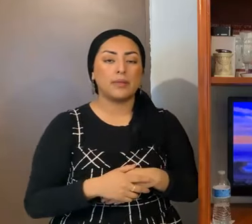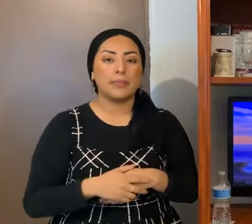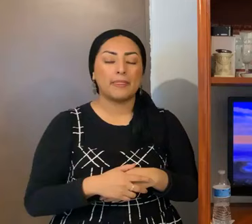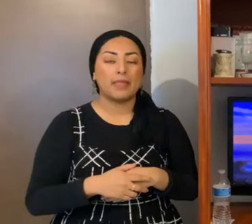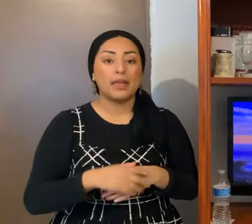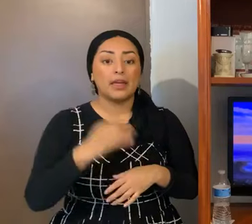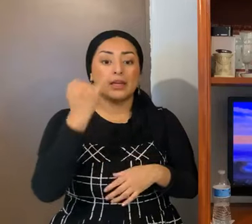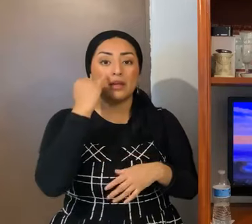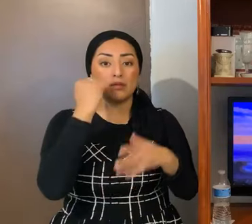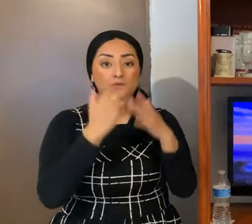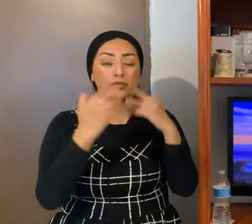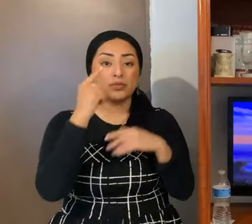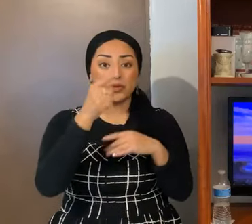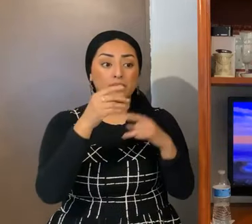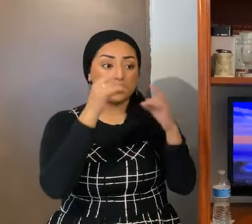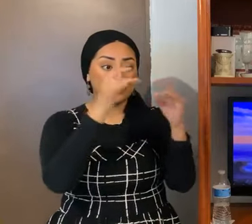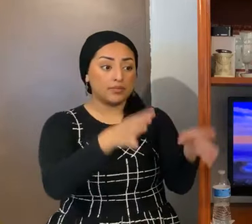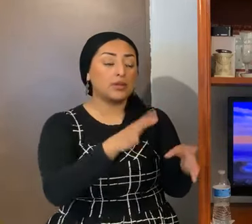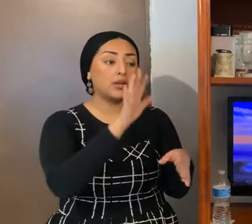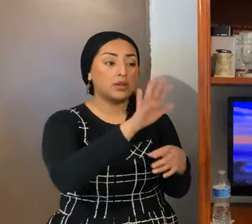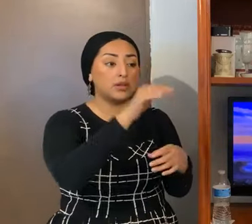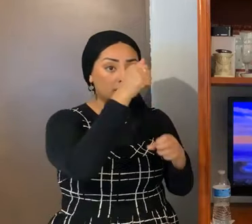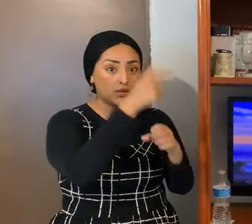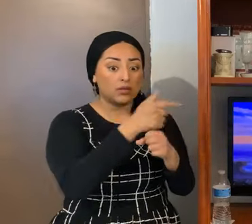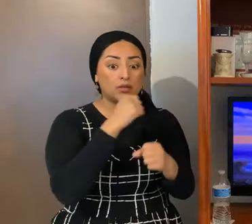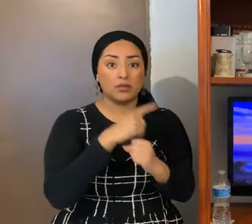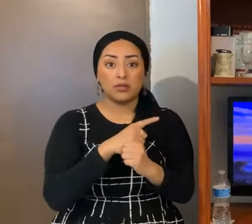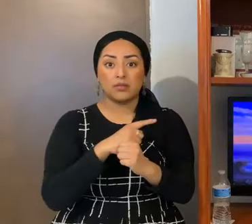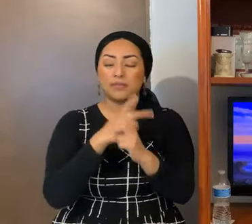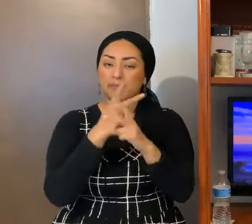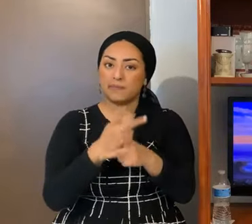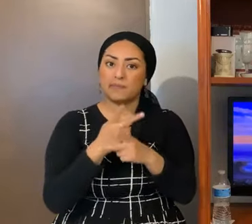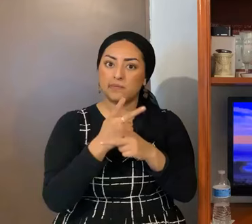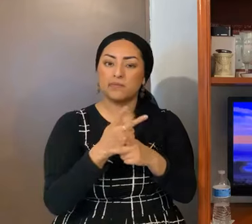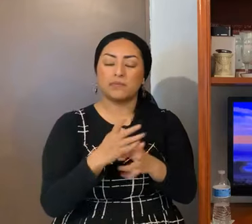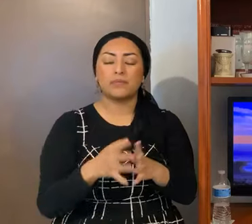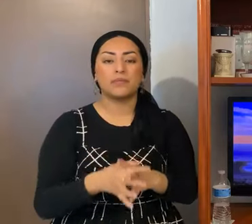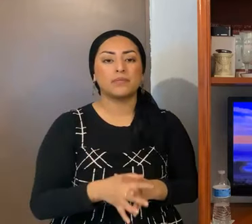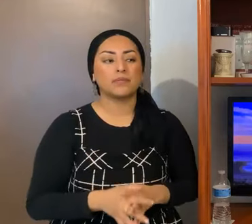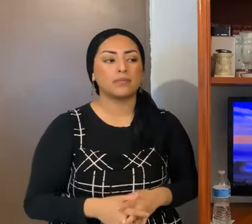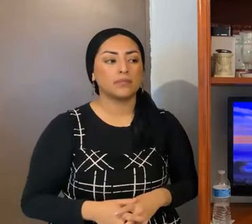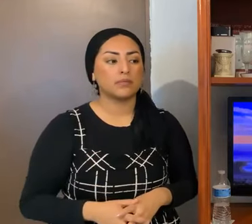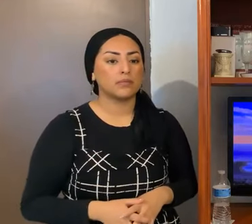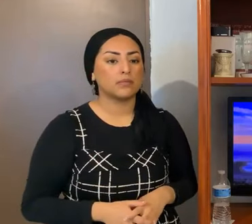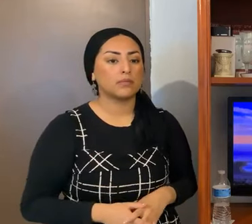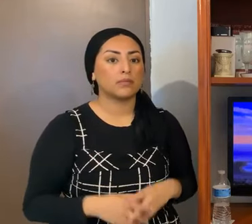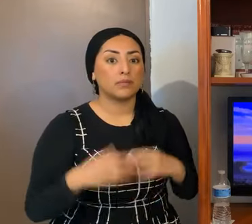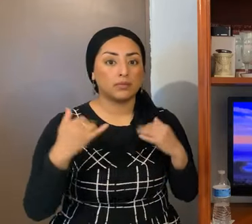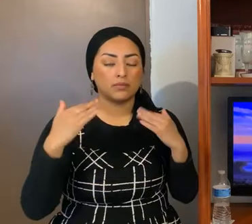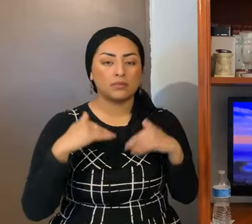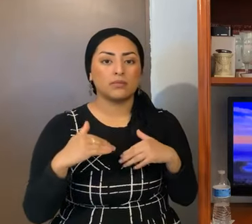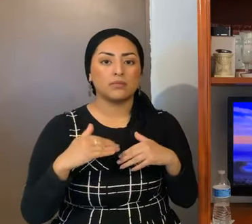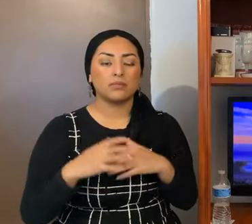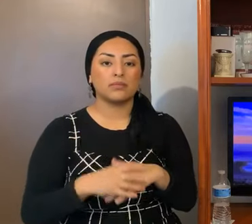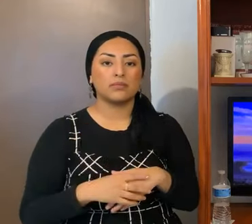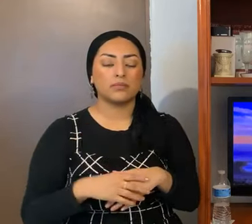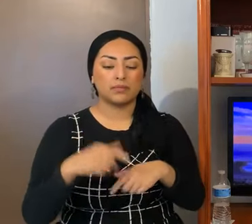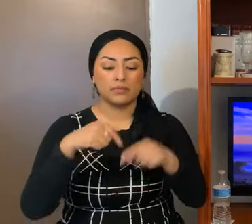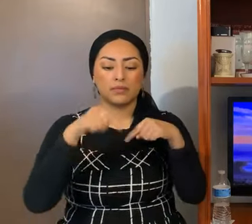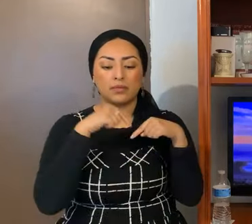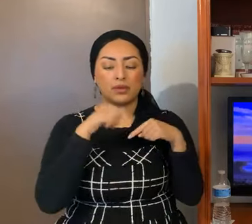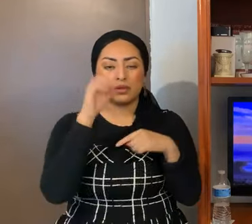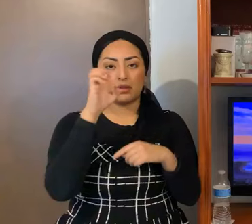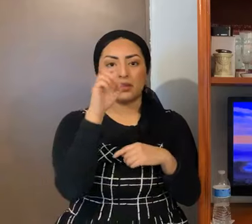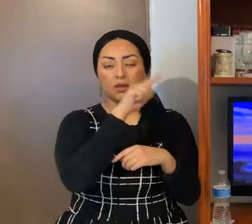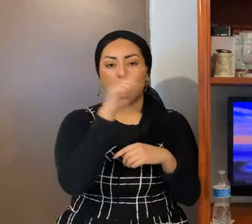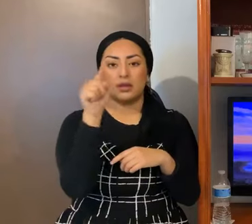si alguien ha aborrecido a su hermano, a su hermana, califíquese hoy. Ahora, vamos a regresar a